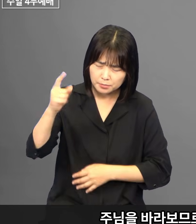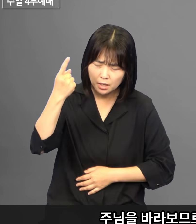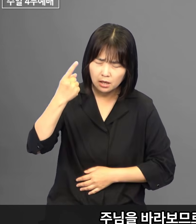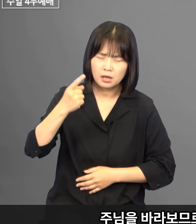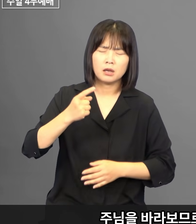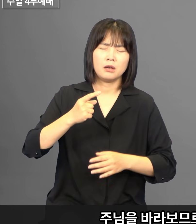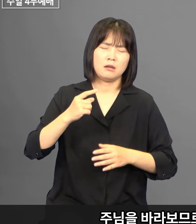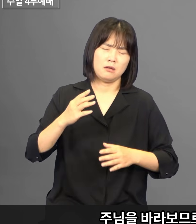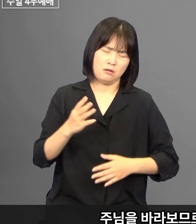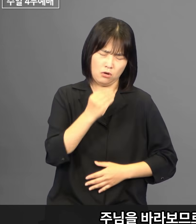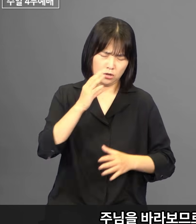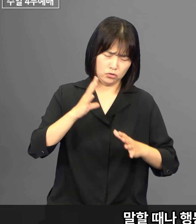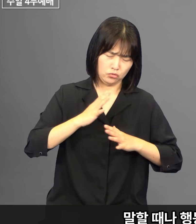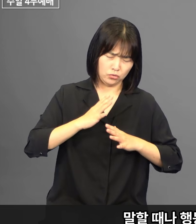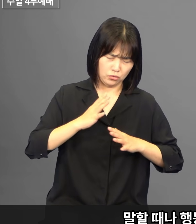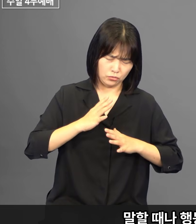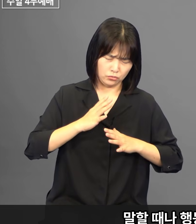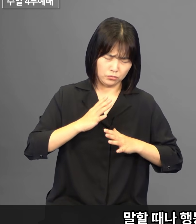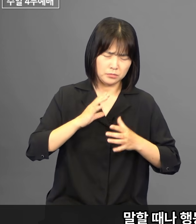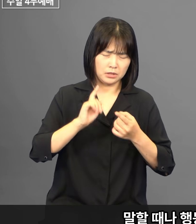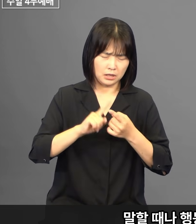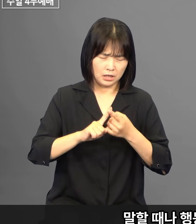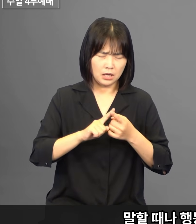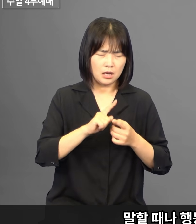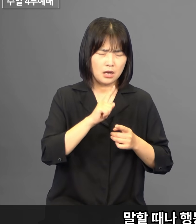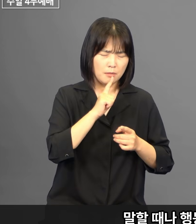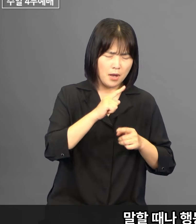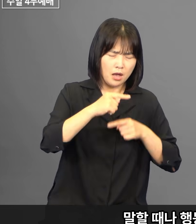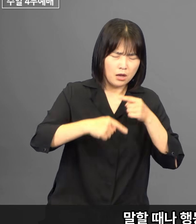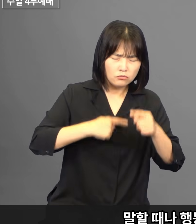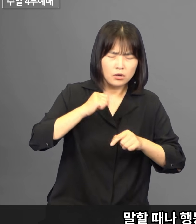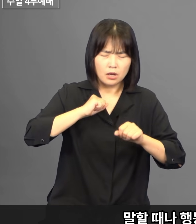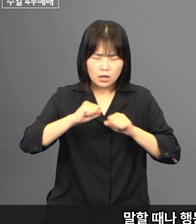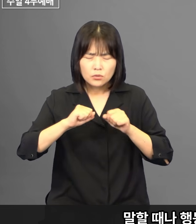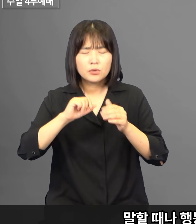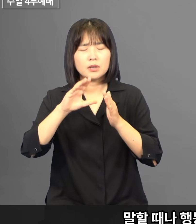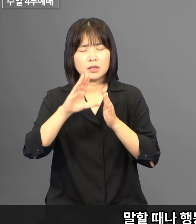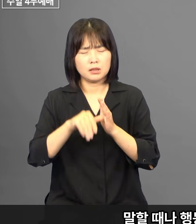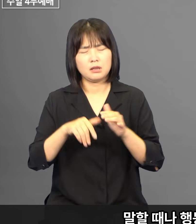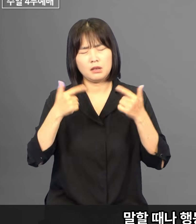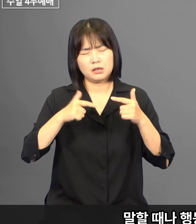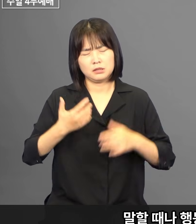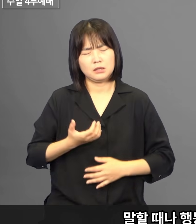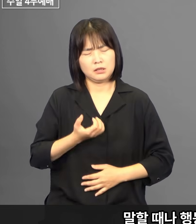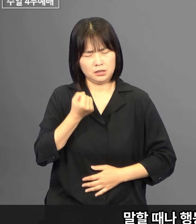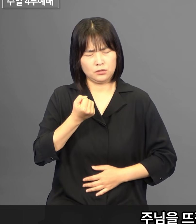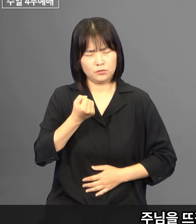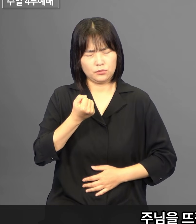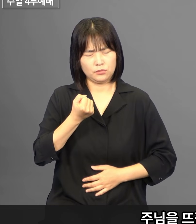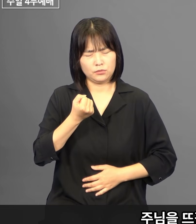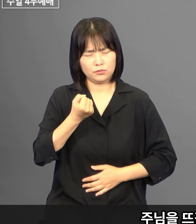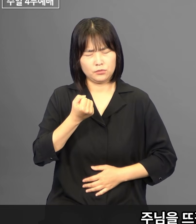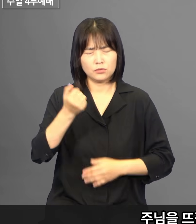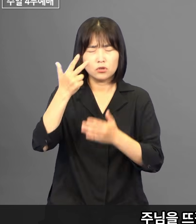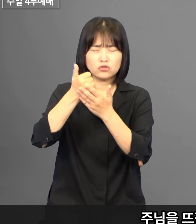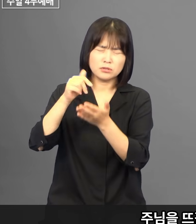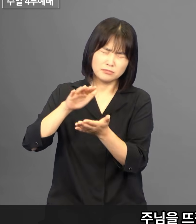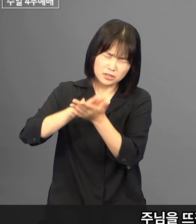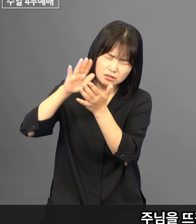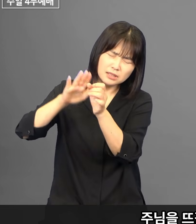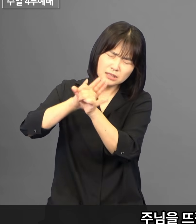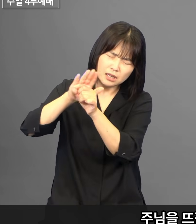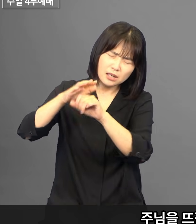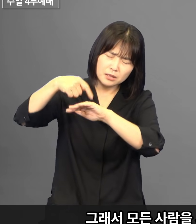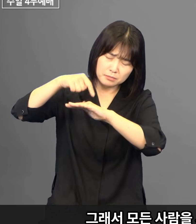두려움을 매 순간 말할 때나 행동할 때 늘 갖게 하시고 주님을 뜨겁게 사랑하는